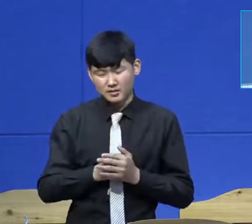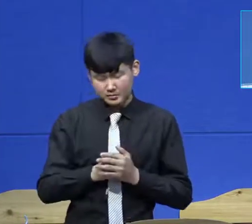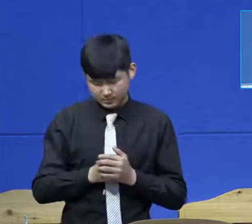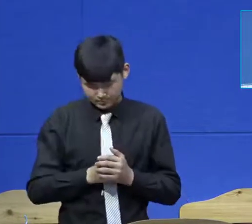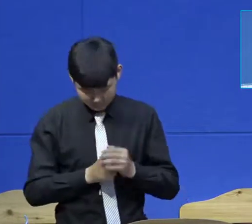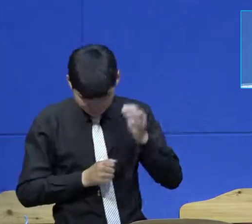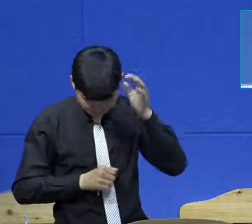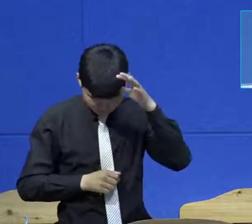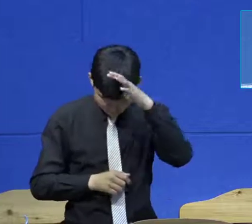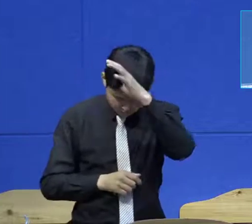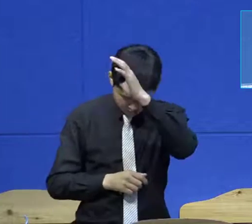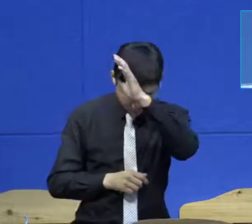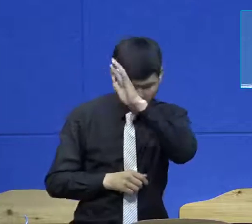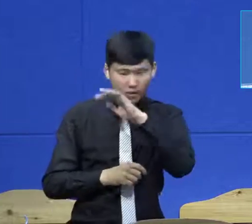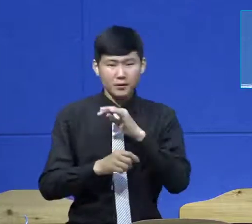Асуудал үүснэ.